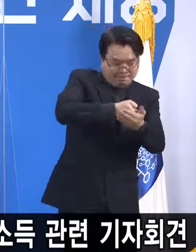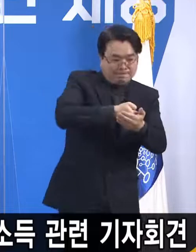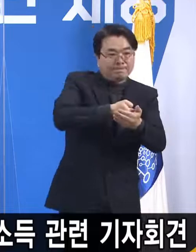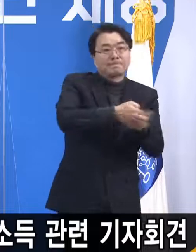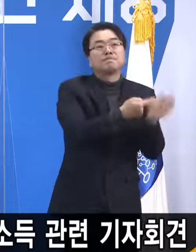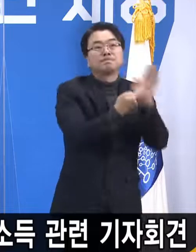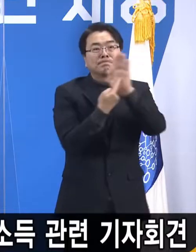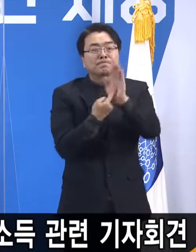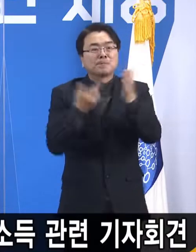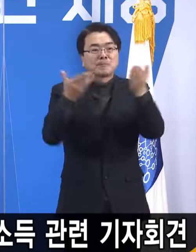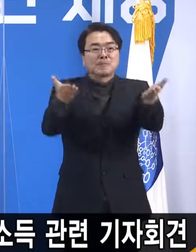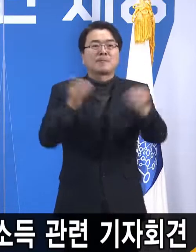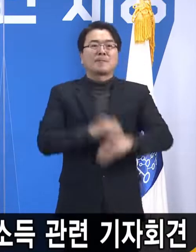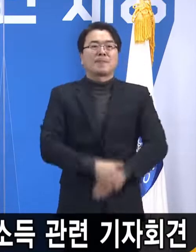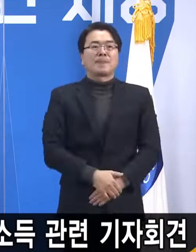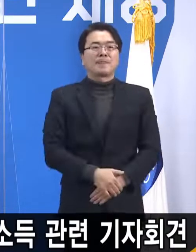하겠습니다.